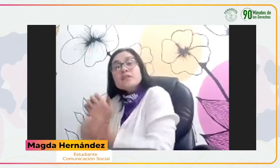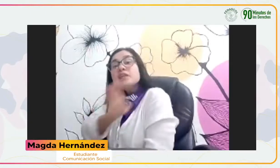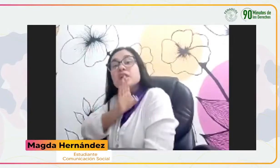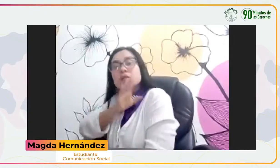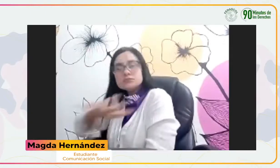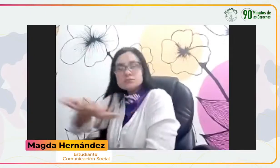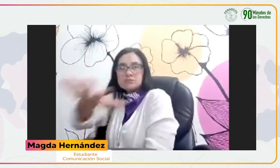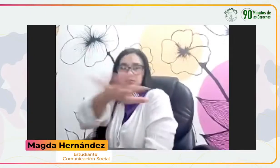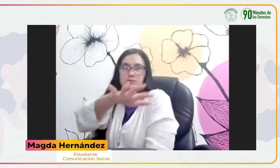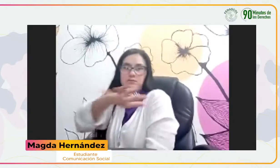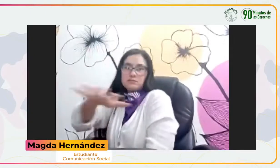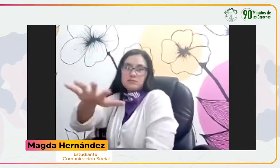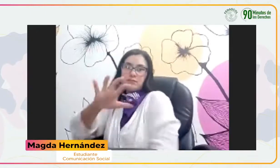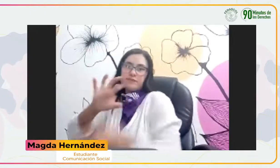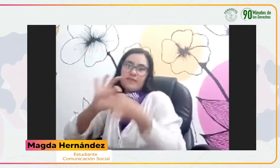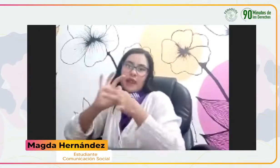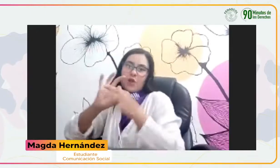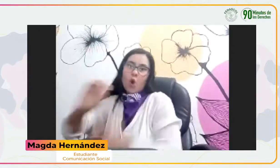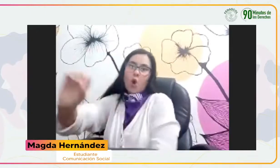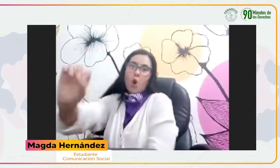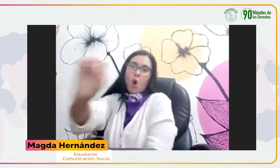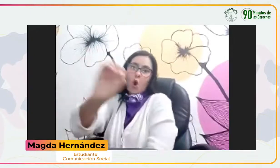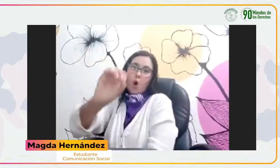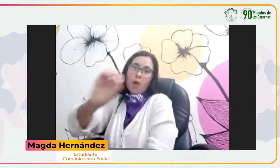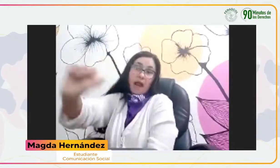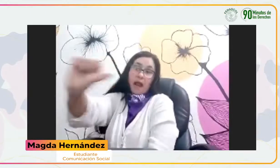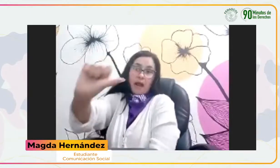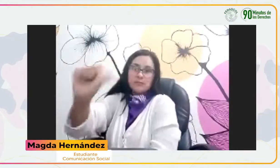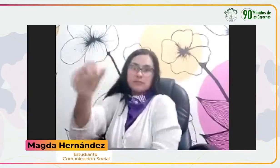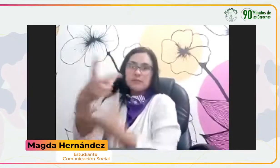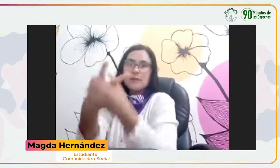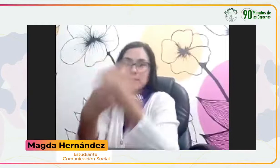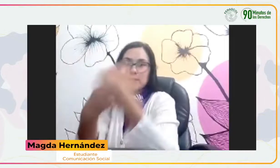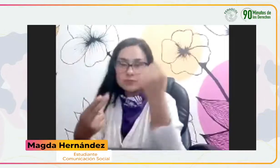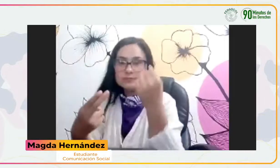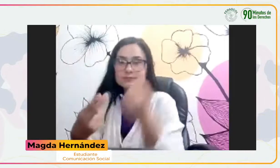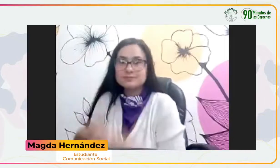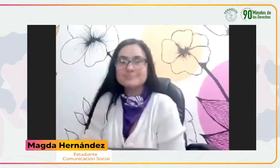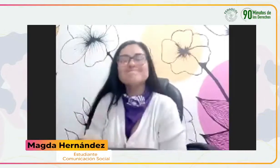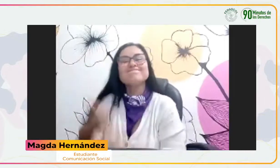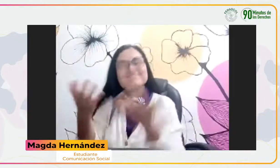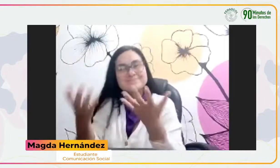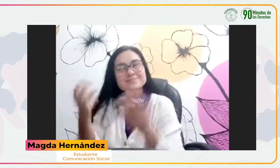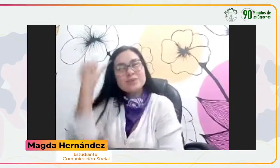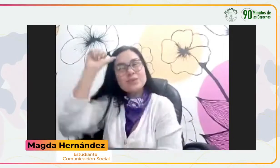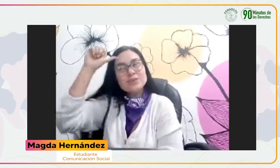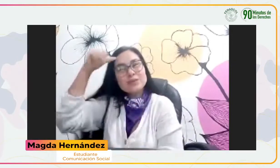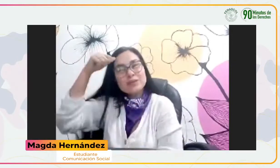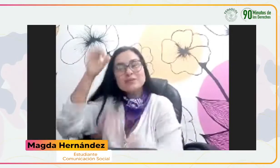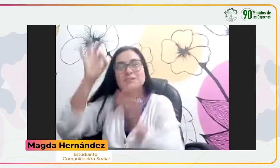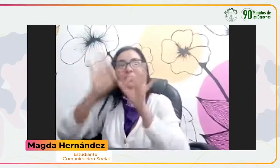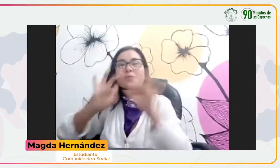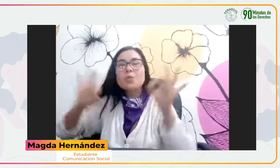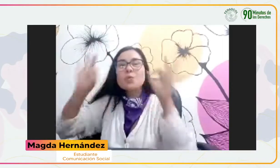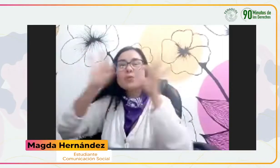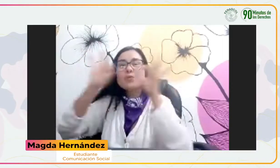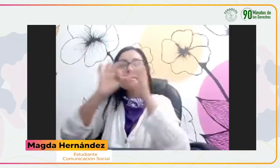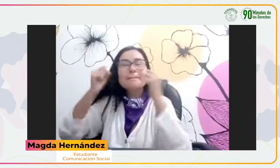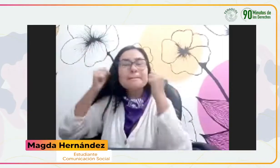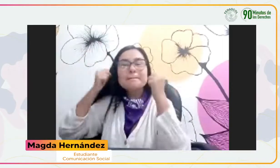debemos trabajar en compañía de los hombres también, de manera igualitaria.